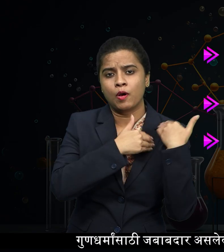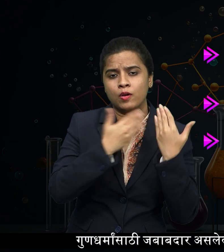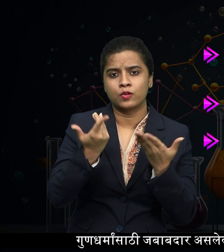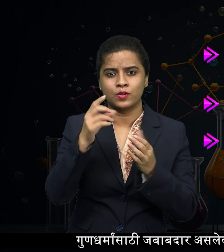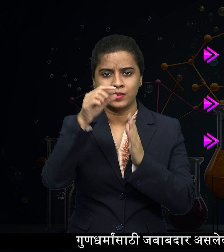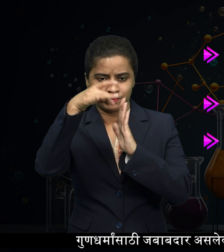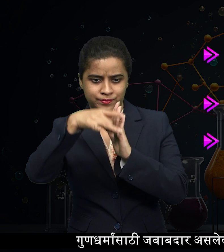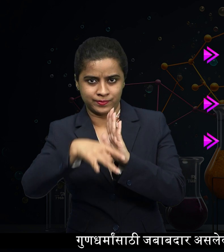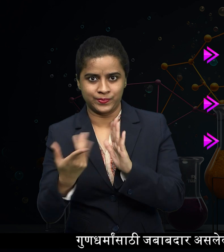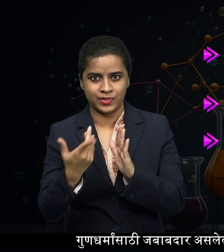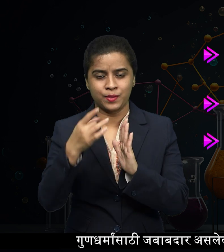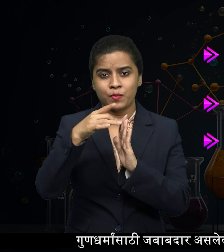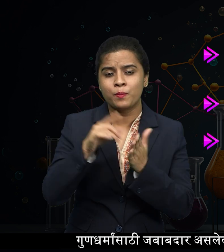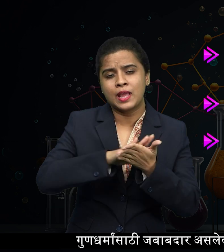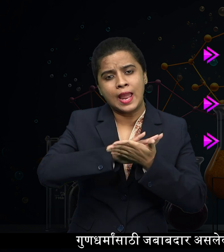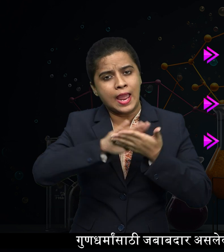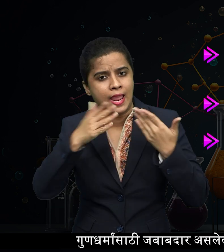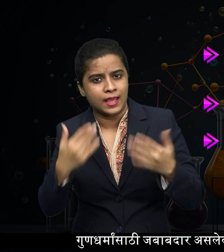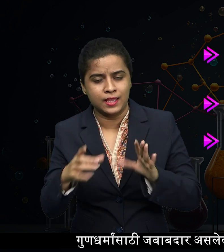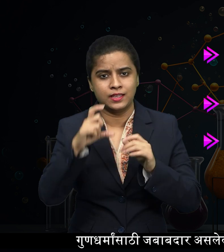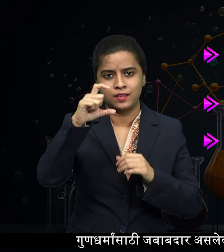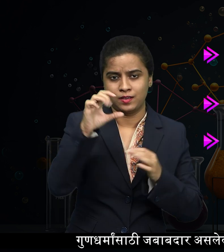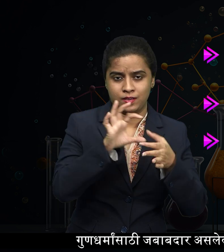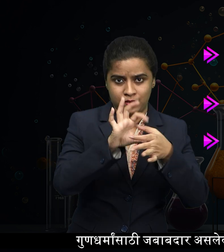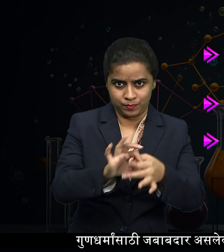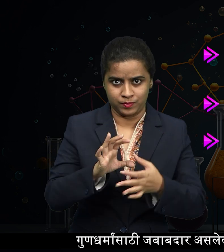प्रतिक्रियाशील भाग म्हणून केली जाऊ शकते.